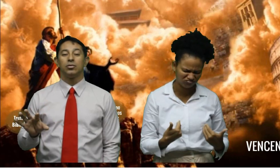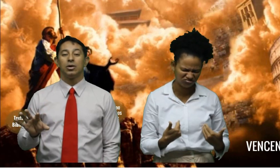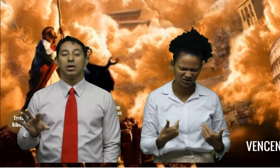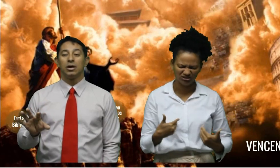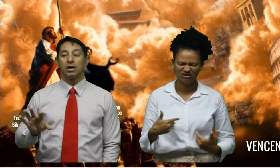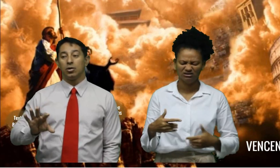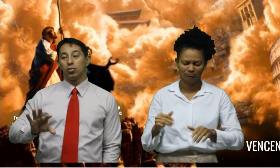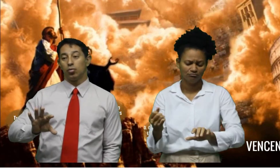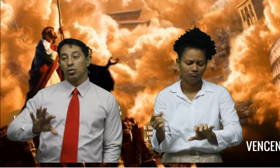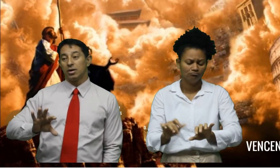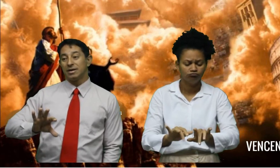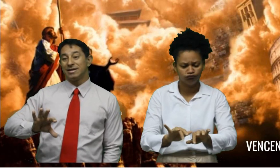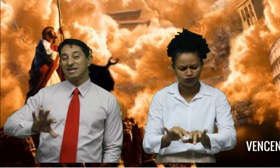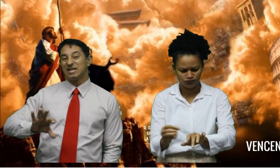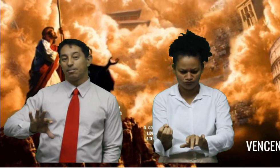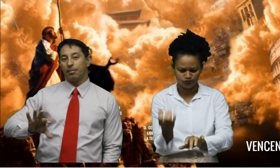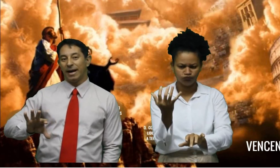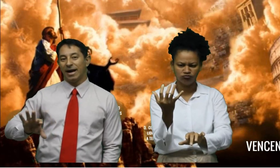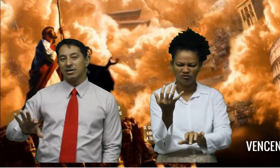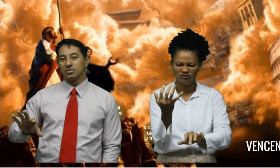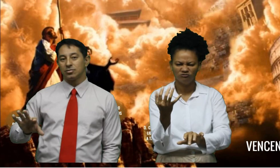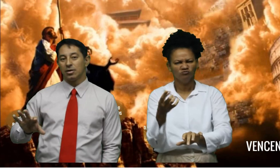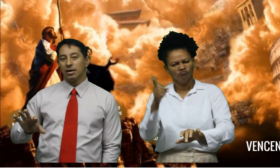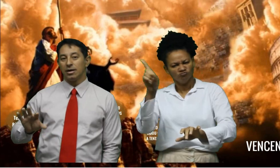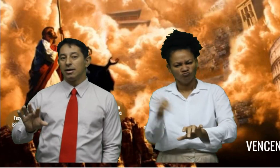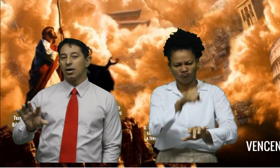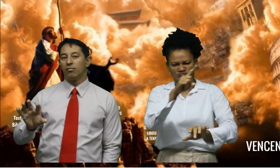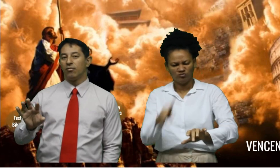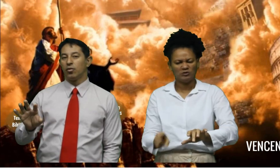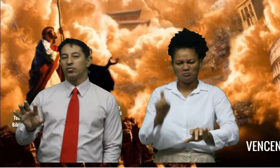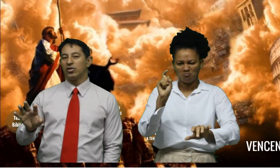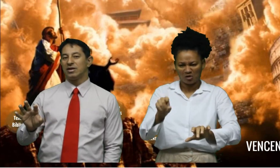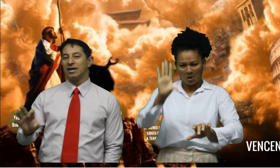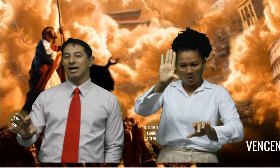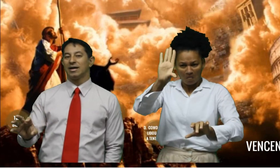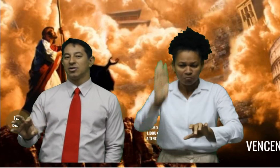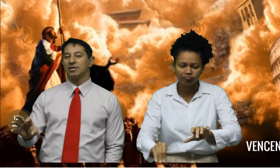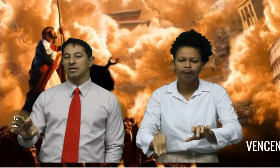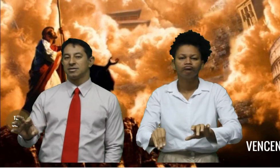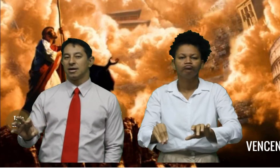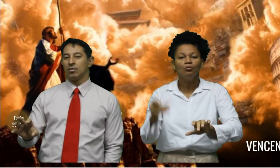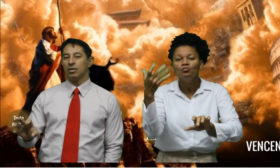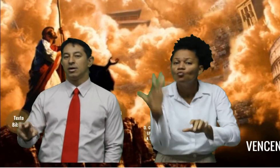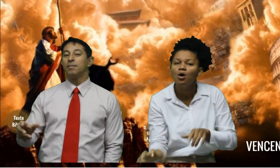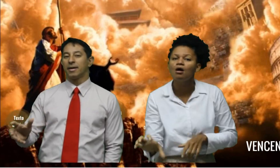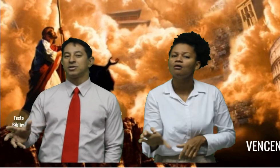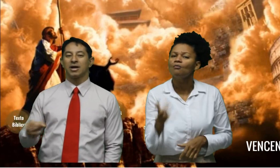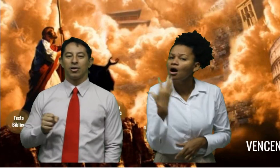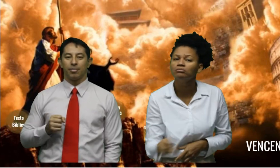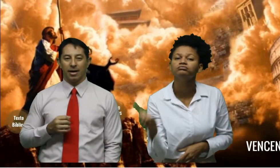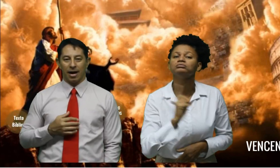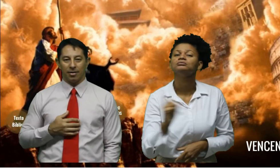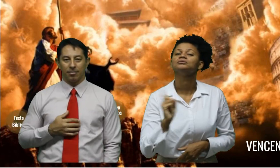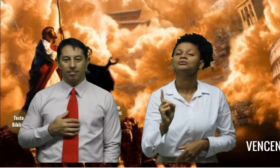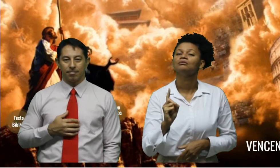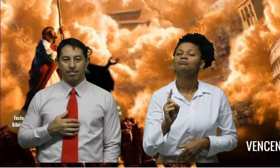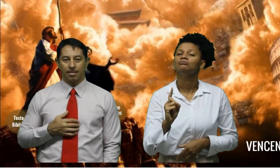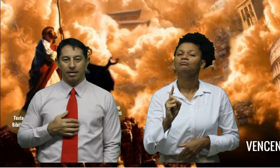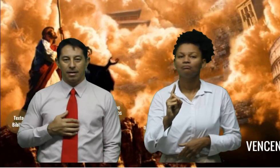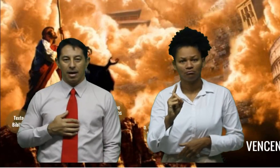rejeito, eu desprezo e não vou ceder à tentação e praticar o